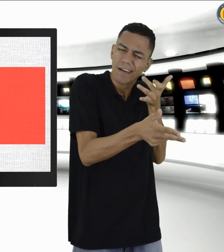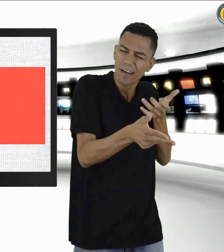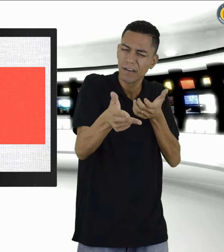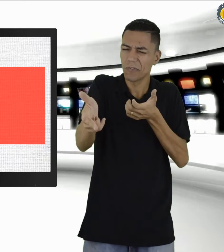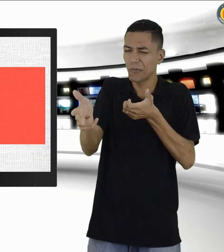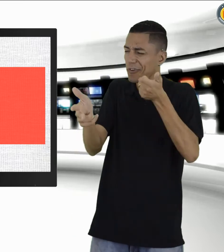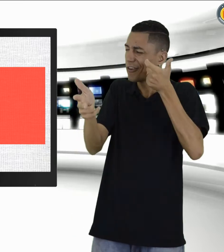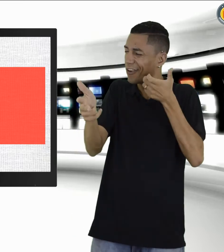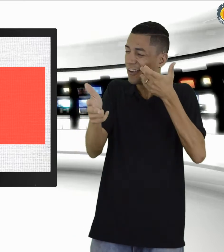né?